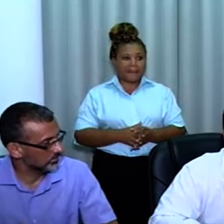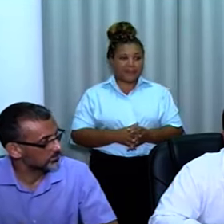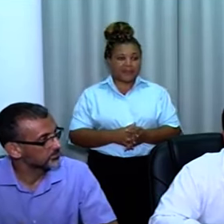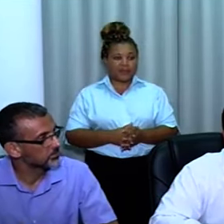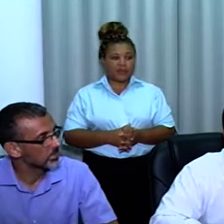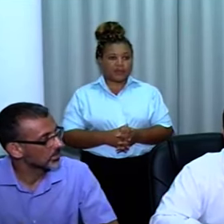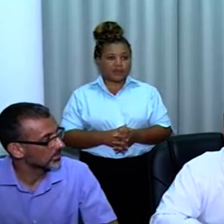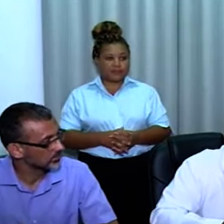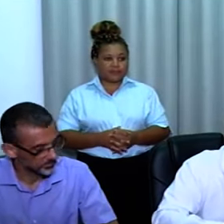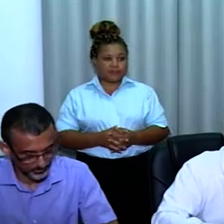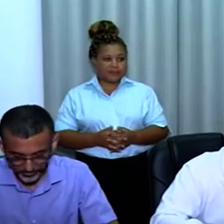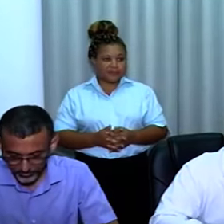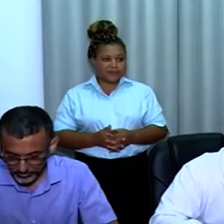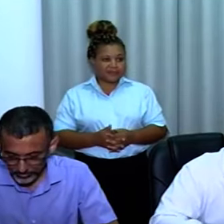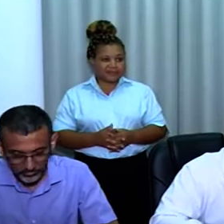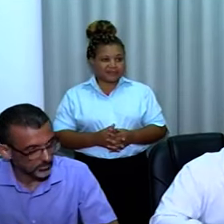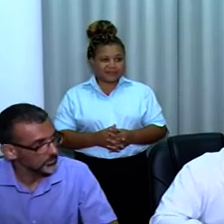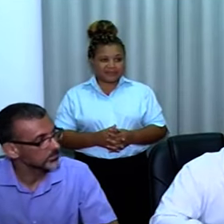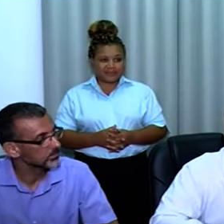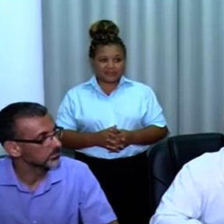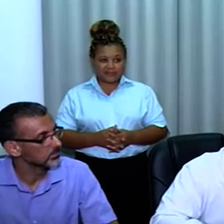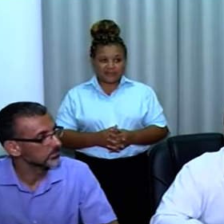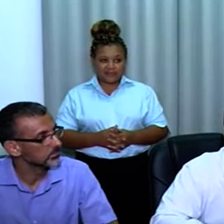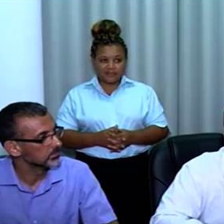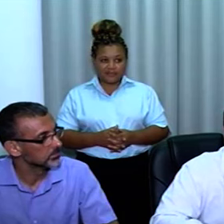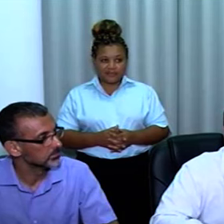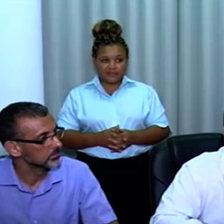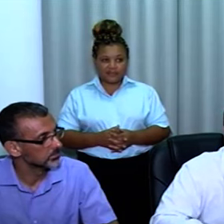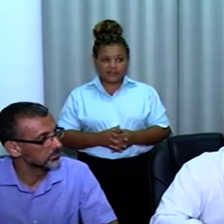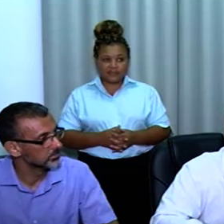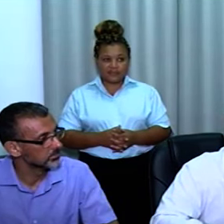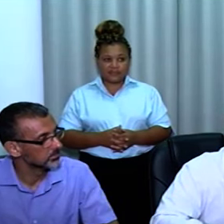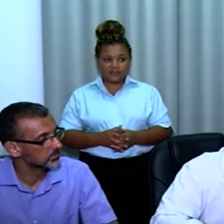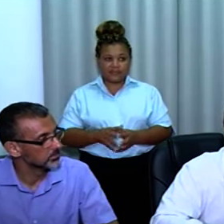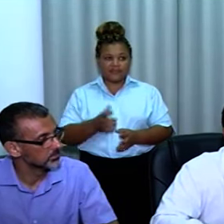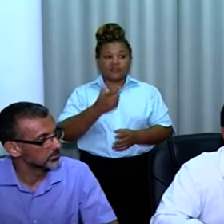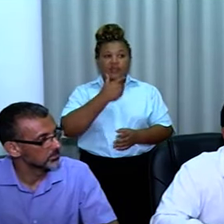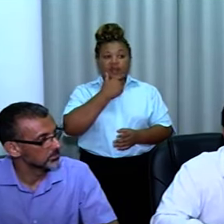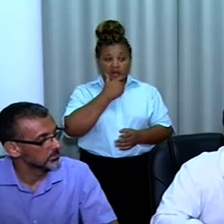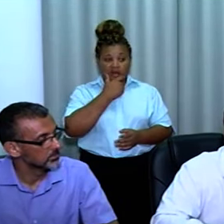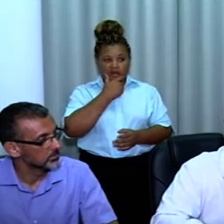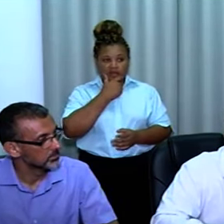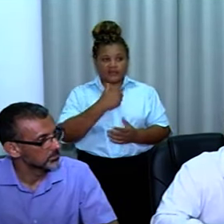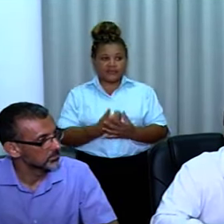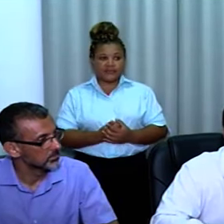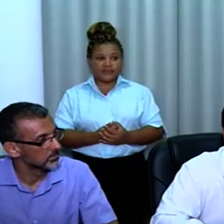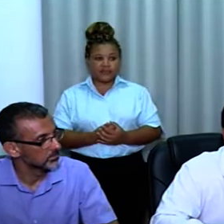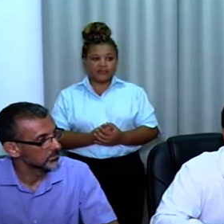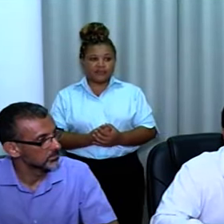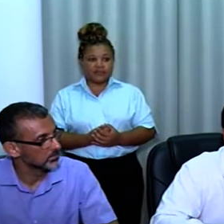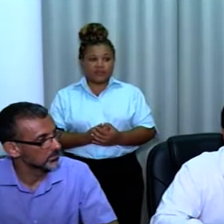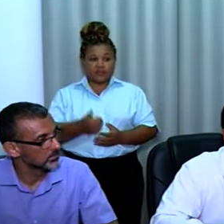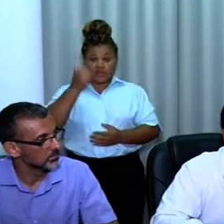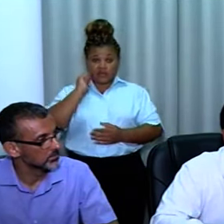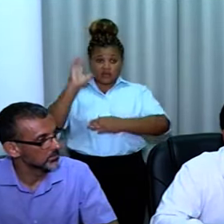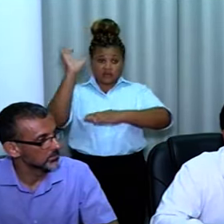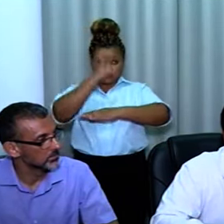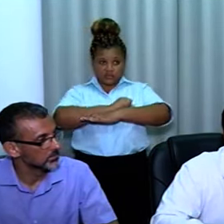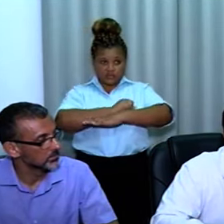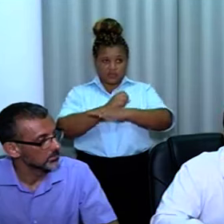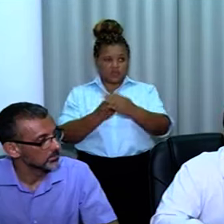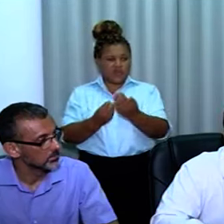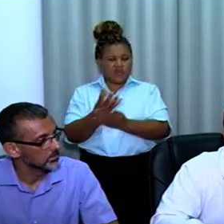Well, since the announcement last night about the two positive cases of COVID-19, I can